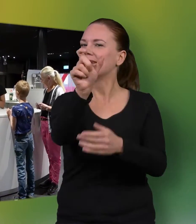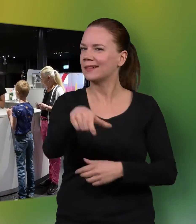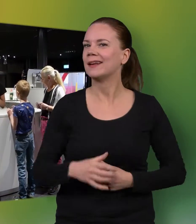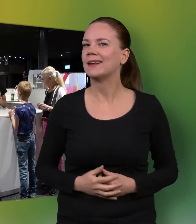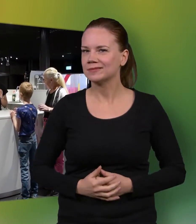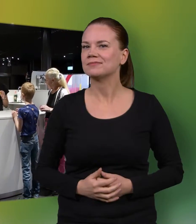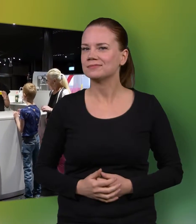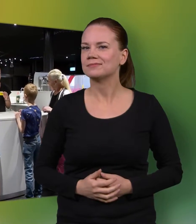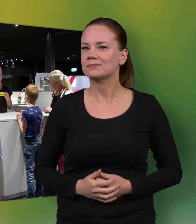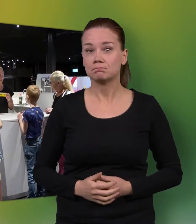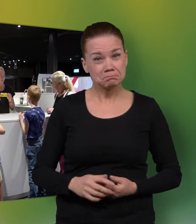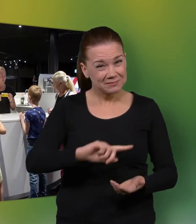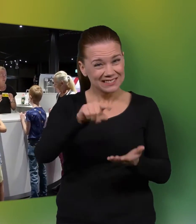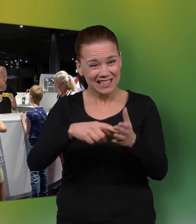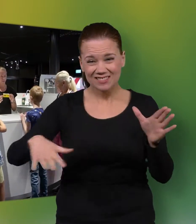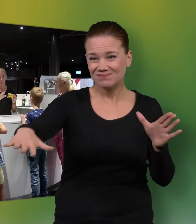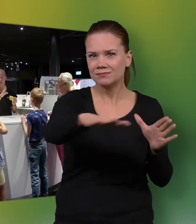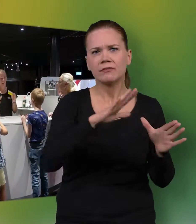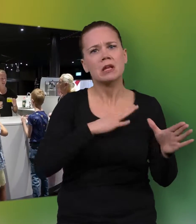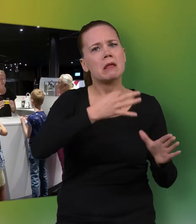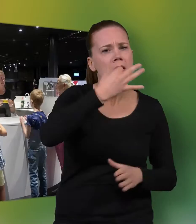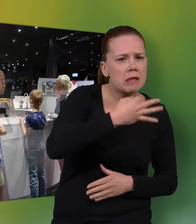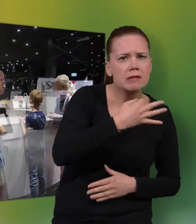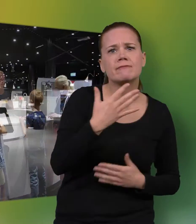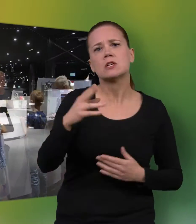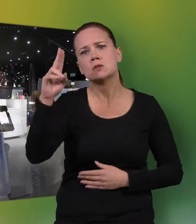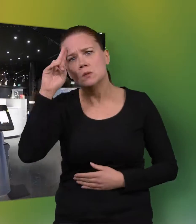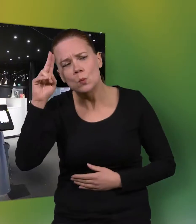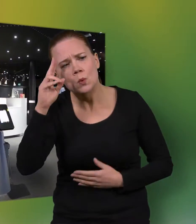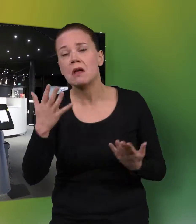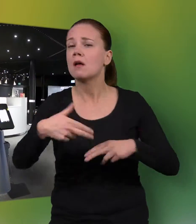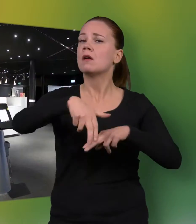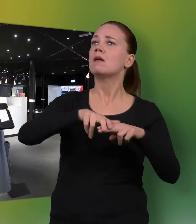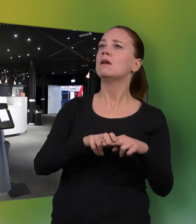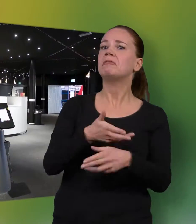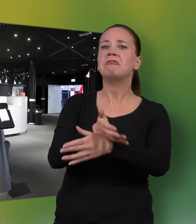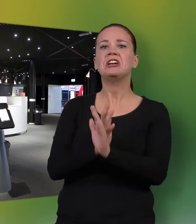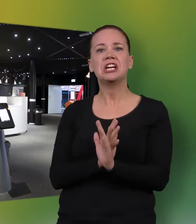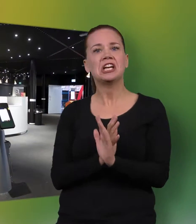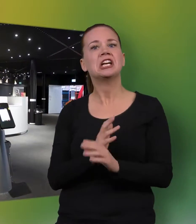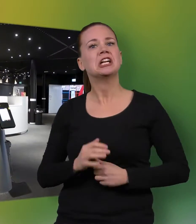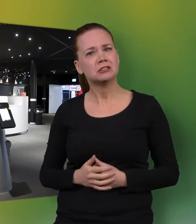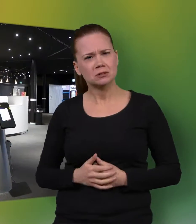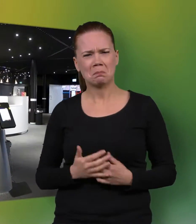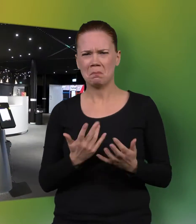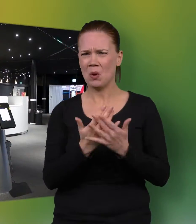med det. I centralen finns café, toaletter och plats för att sitta ner och ta det lugnt. Det finns många